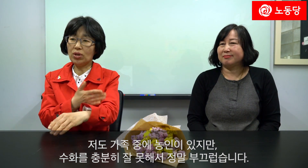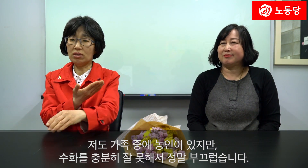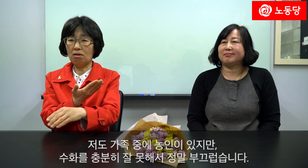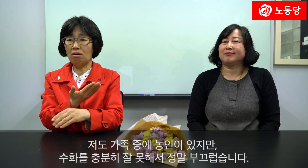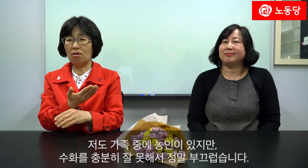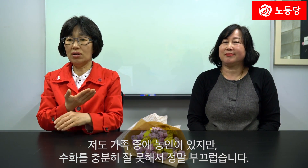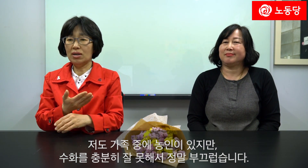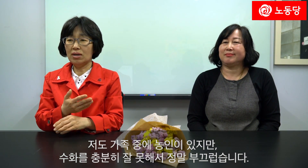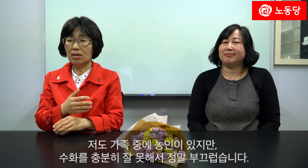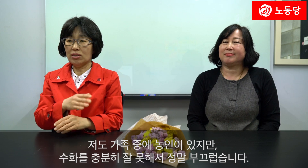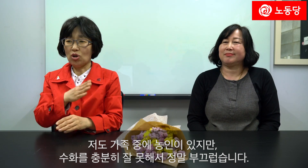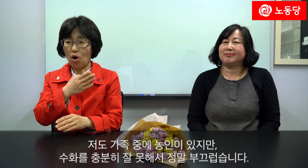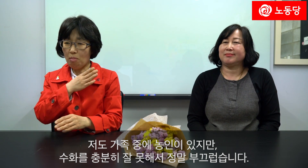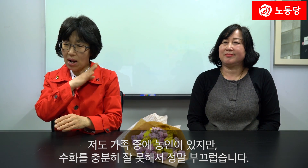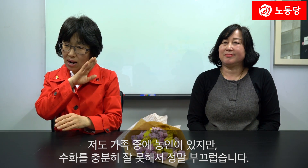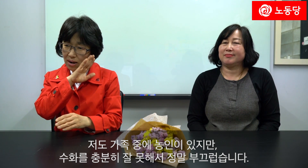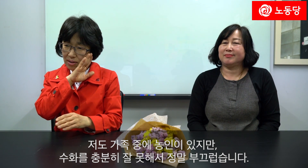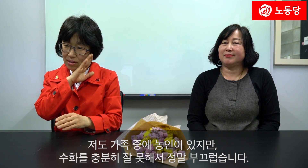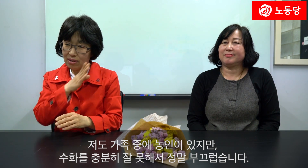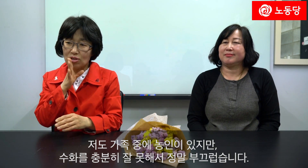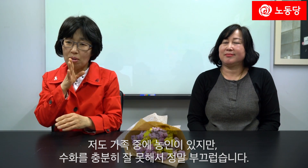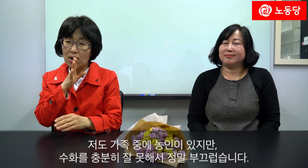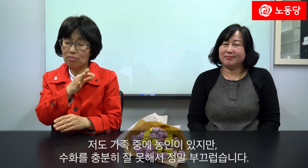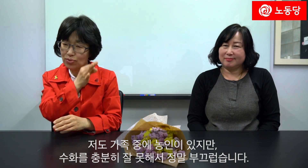잘 못해서 정말